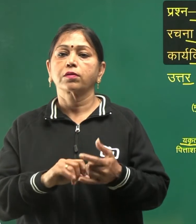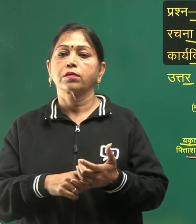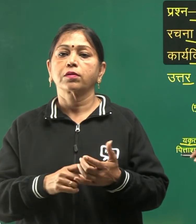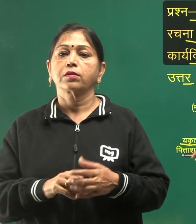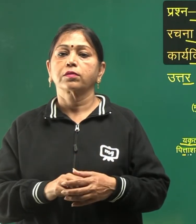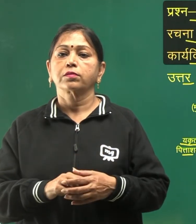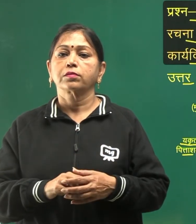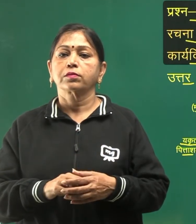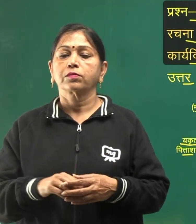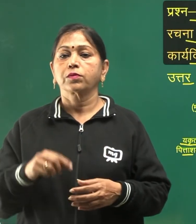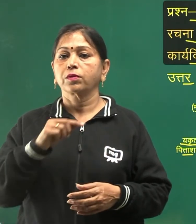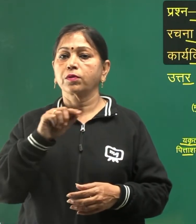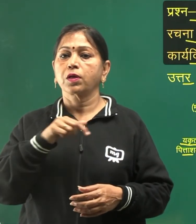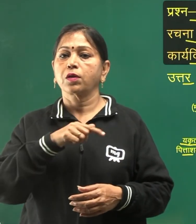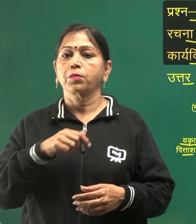फिर पित्ताशय,